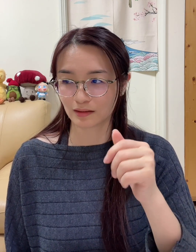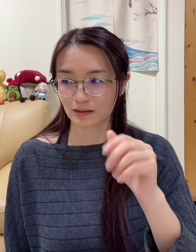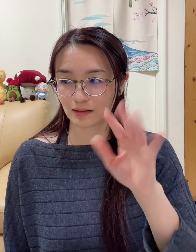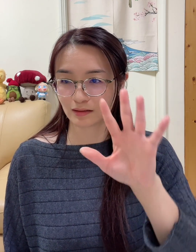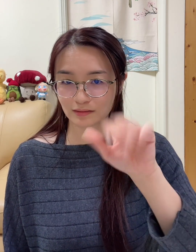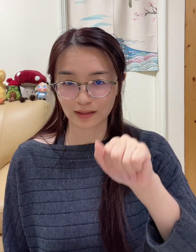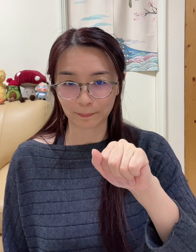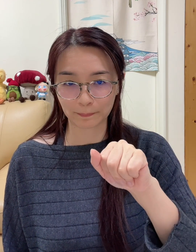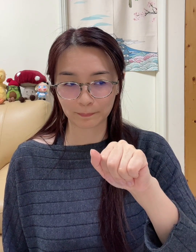10